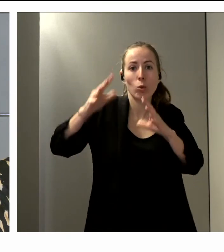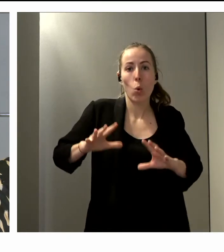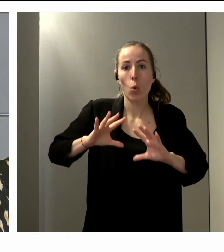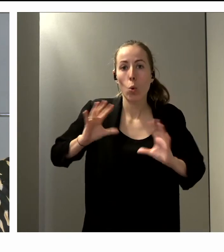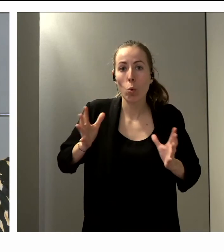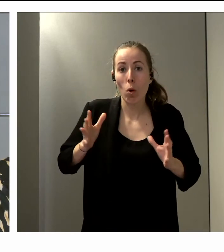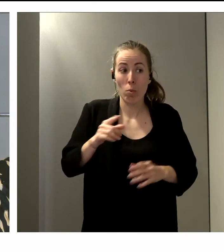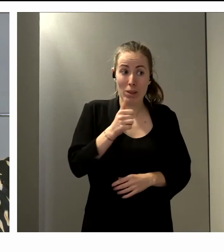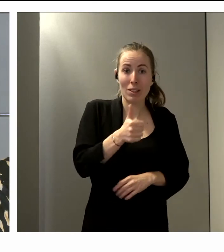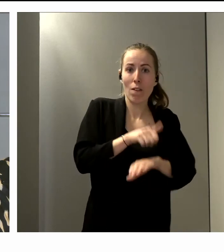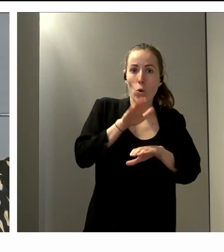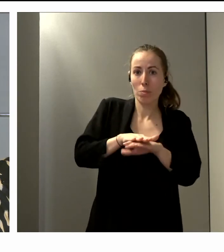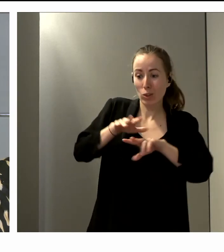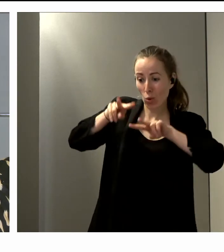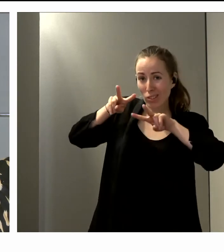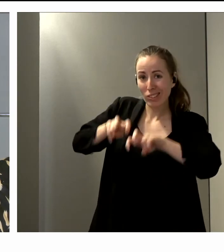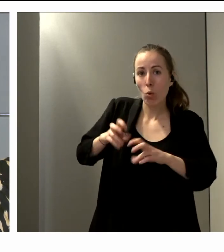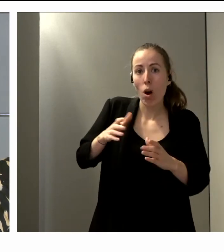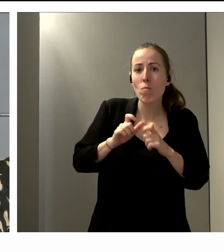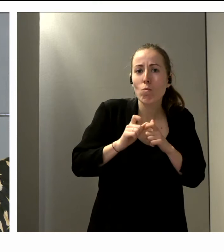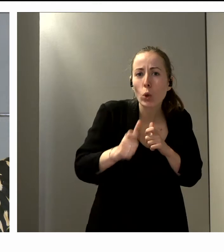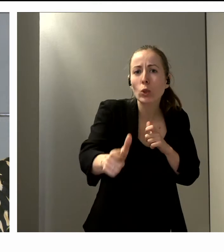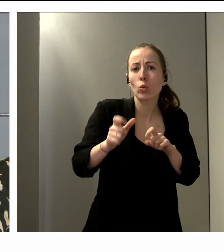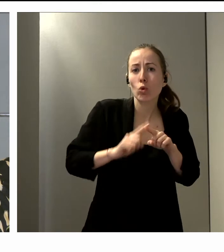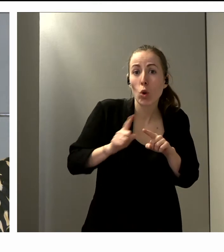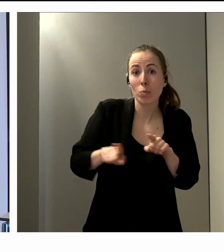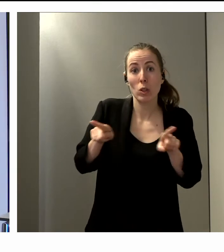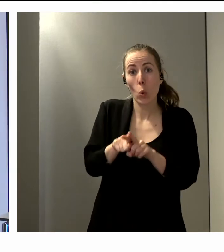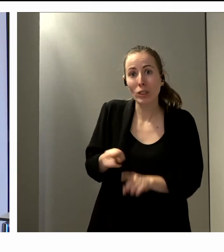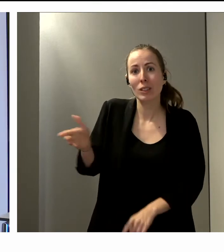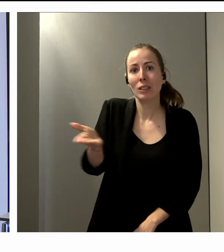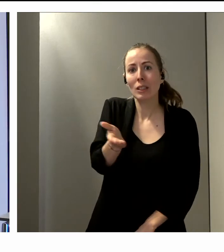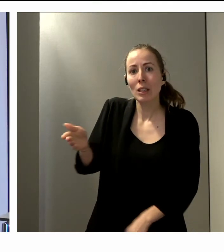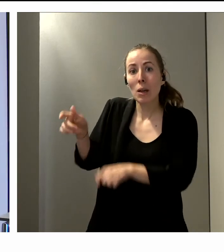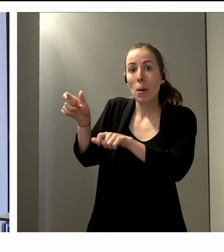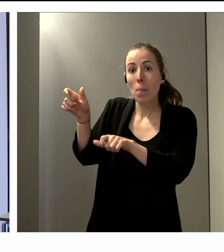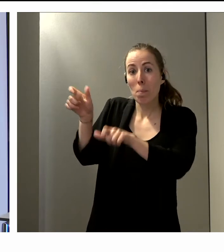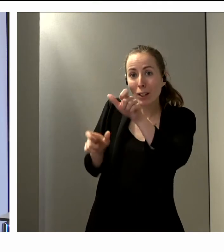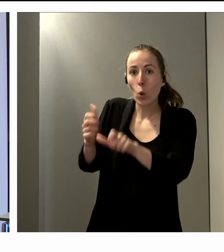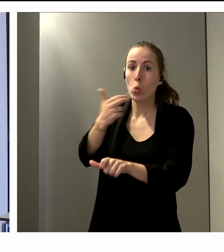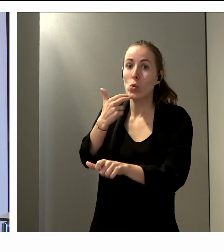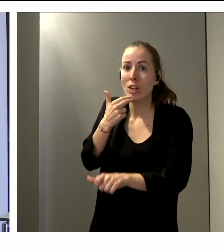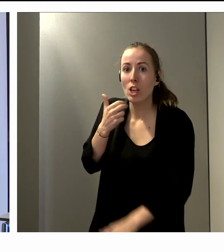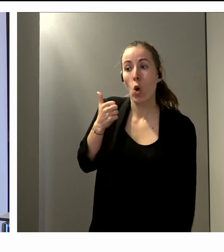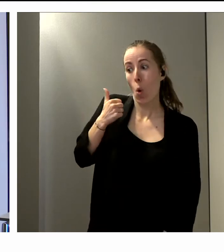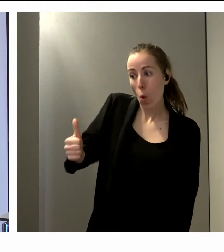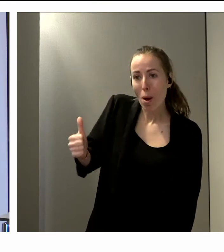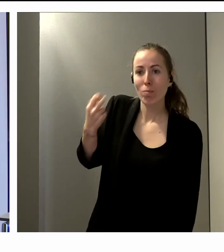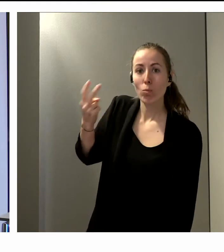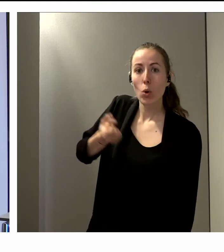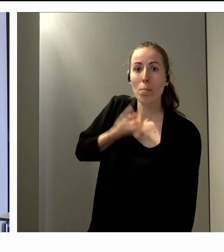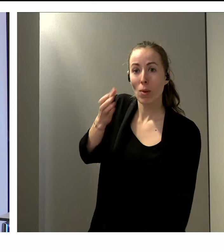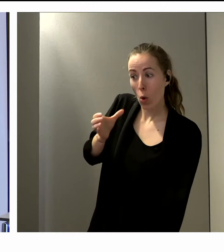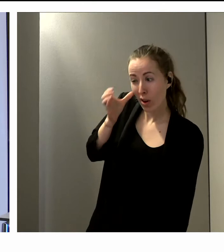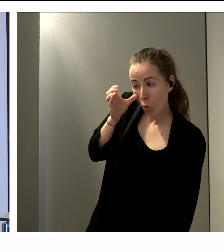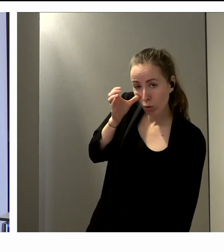les procédures, ce qui est mis en œuvre, mais qu'elle écoute, qu'elle entende les usagers, les utilisateurs, les